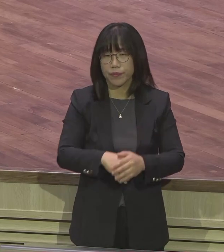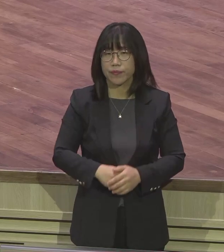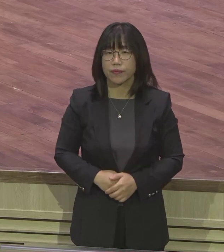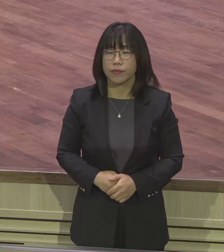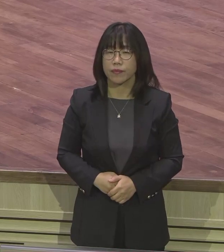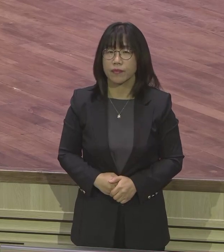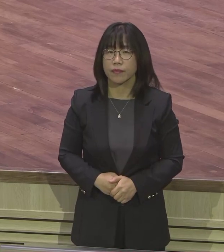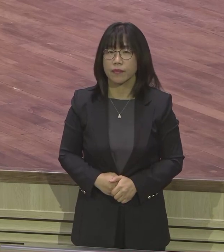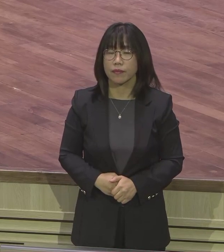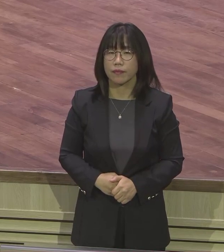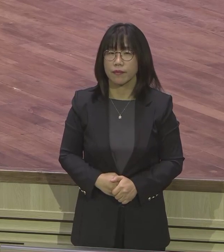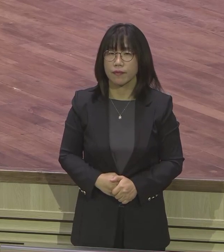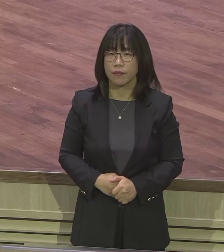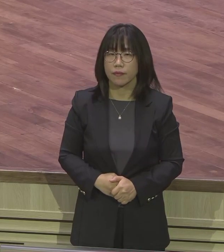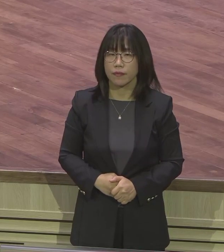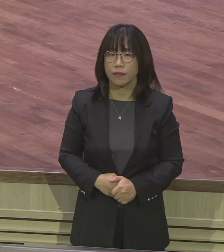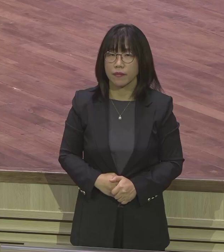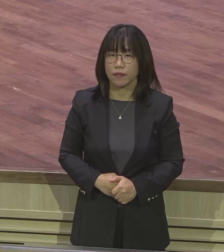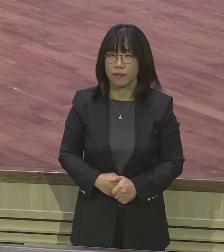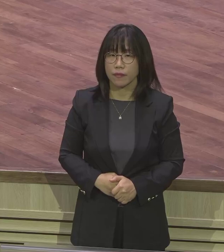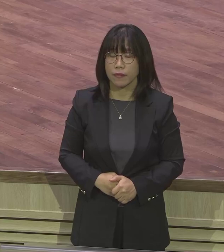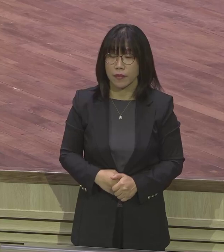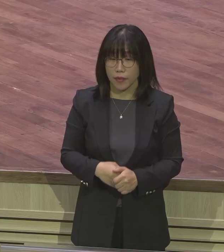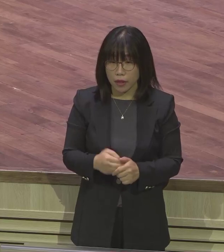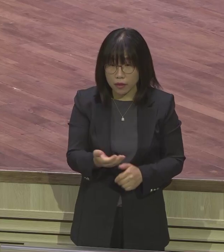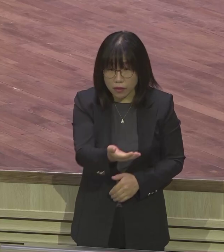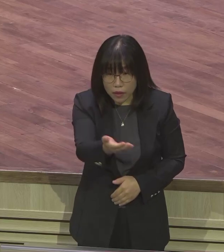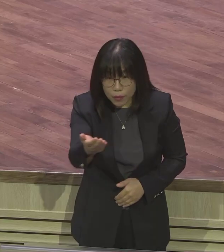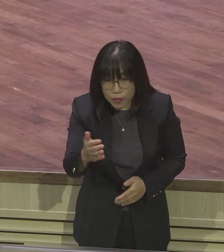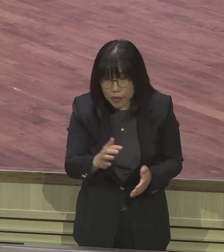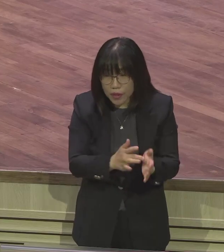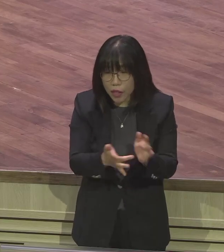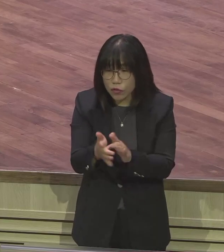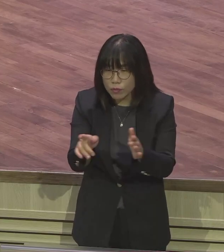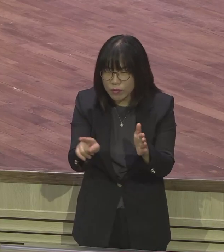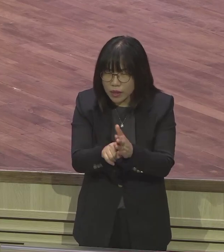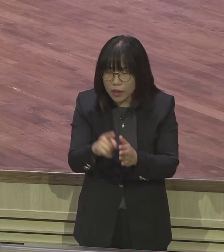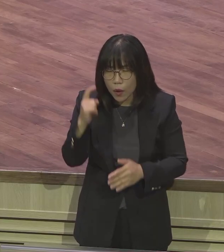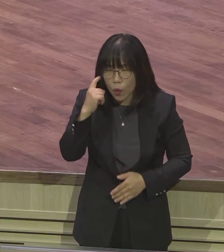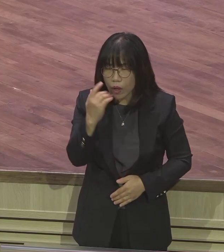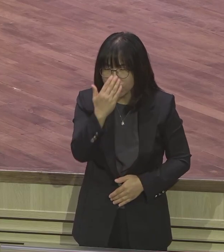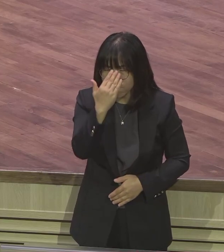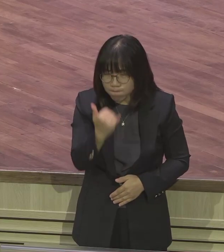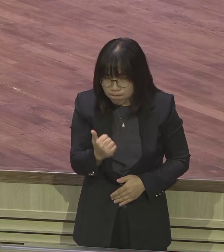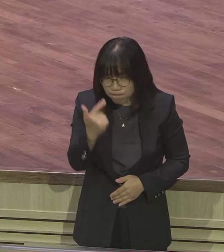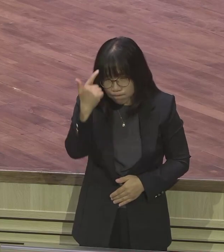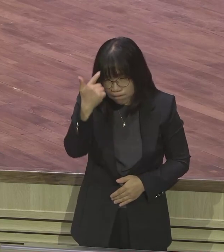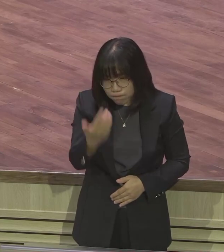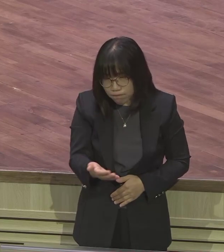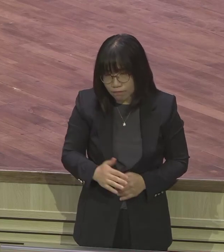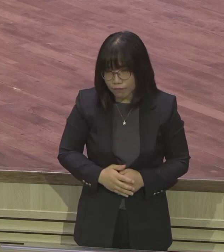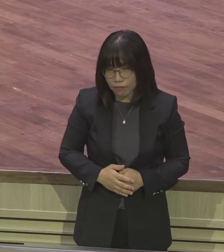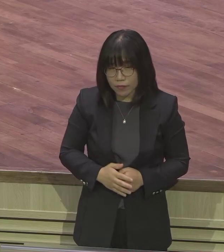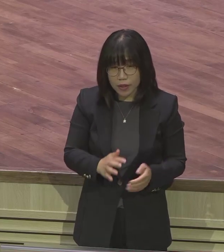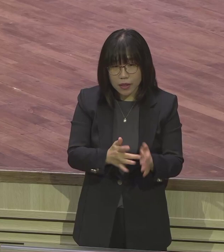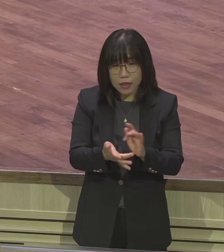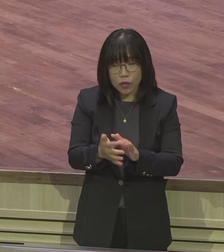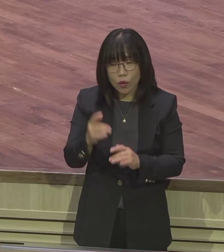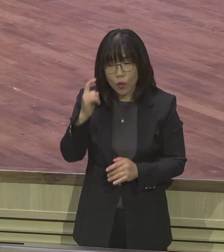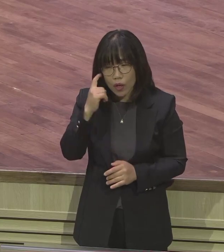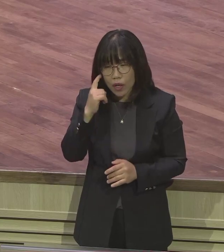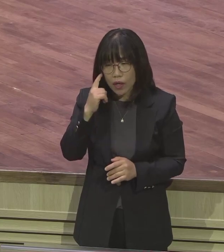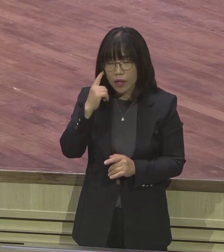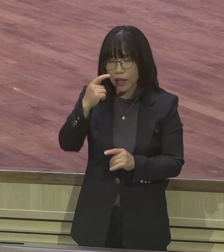그러니까 하나님의 말씀 예수 믿는 게 왜 재미가 없냐? 왜 교회 나와 예배 드리는 의미를 잘 모르느냐?